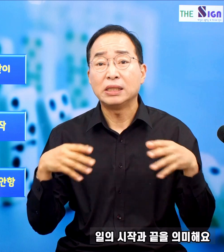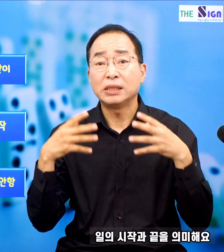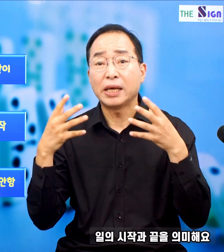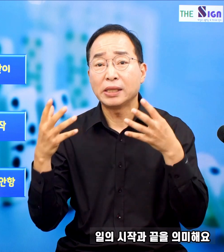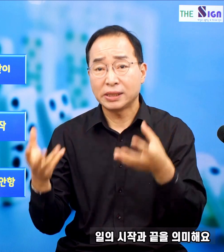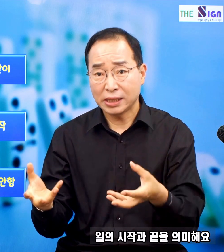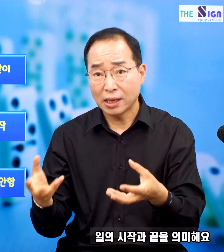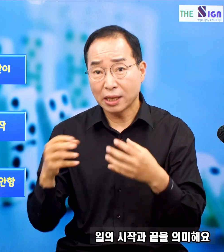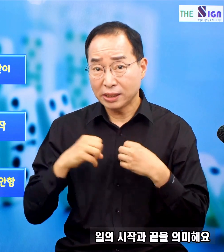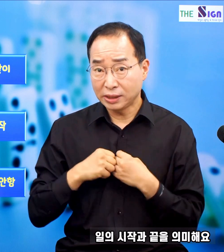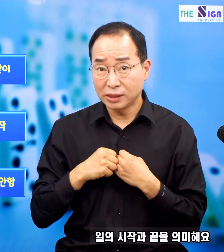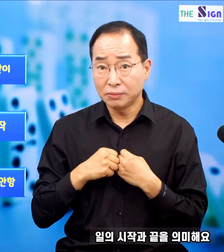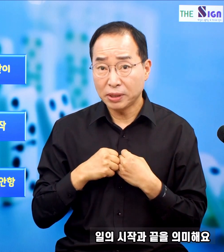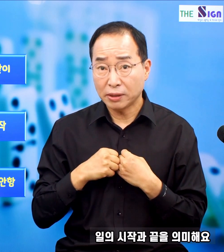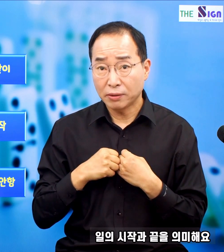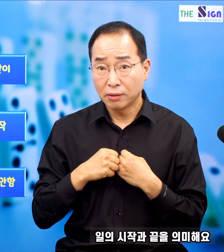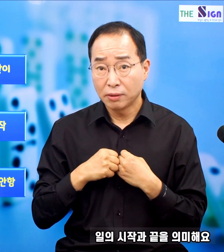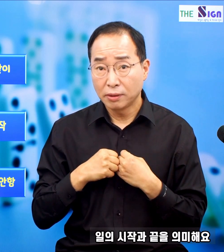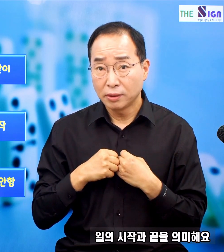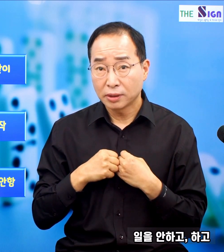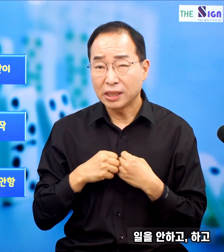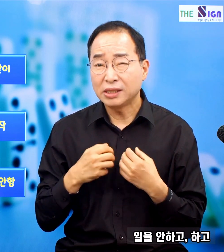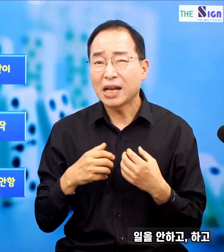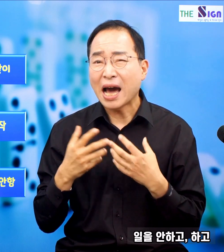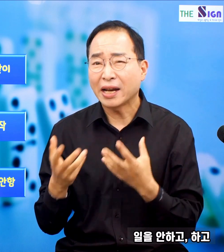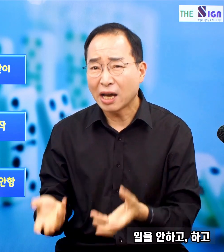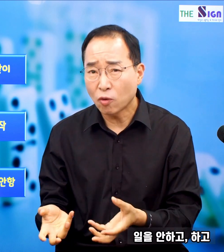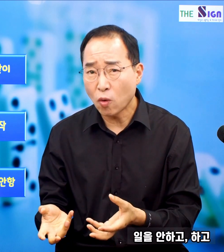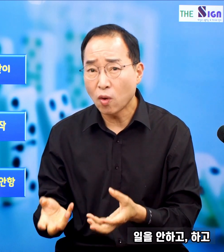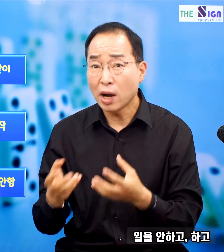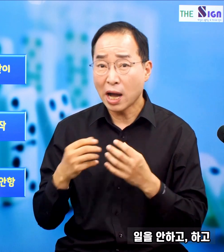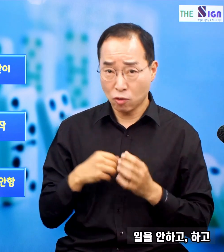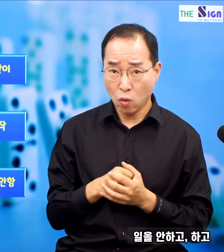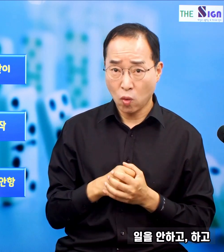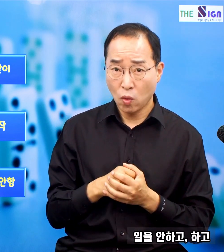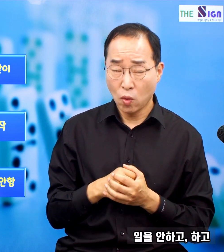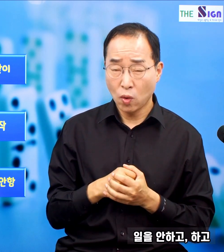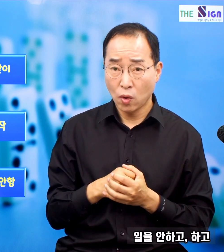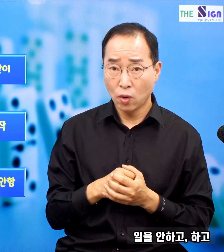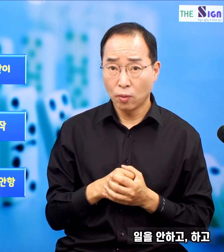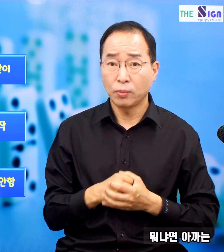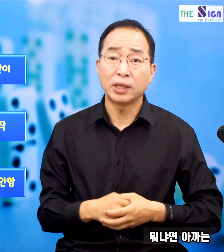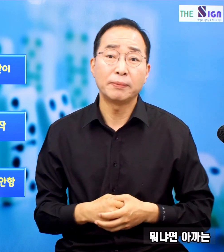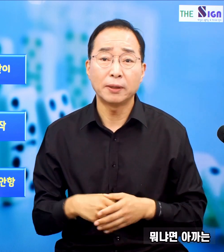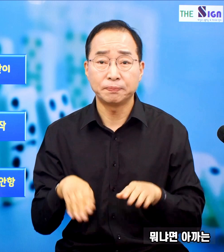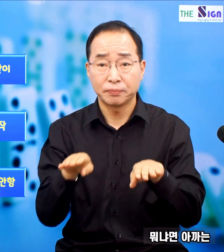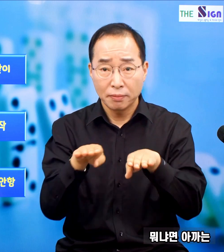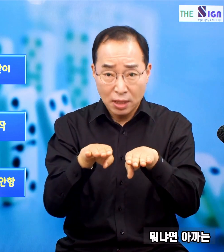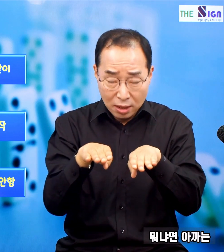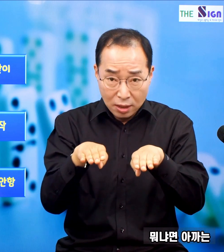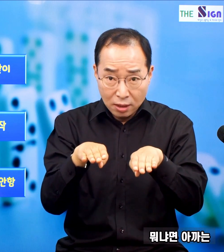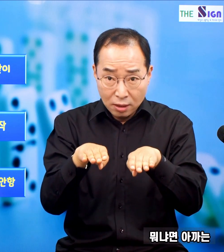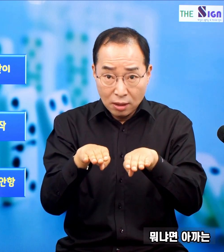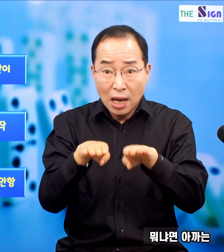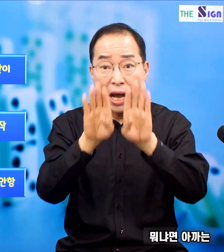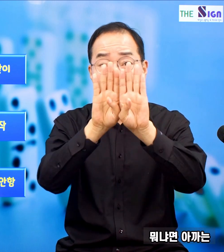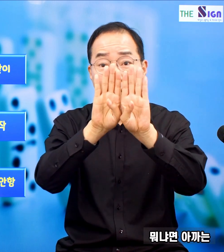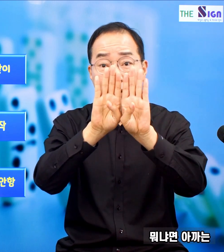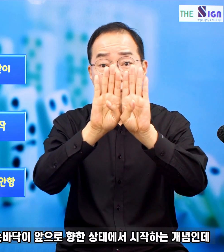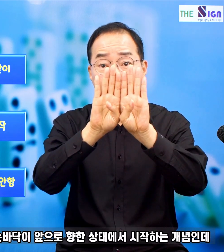일의 시작과 끝을 의미해요. 그러니까 일을 안 하고 하고 뭐냐면 아까는